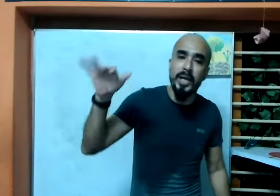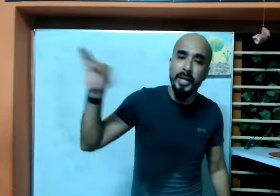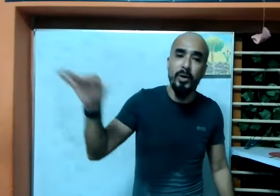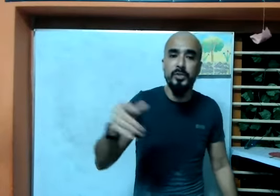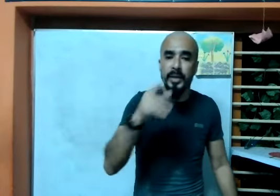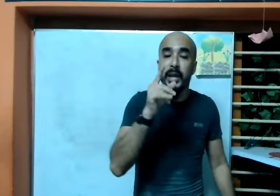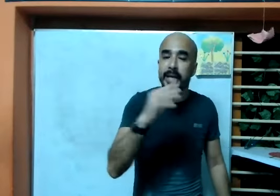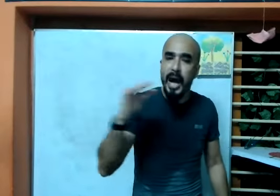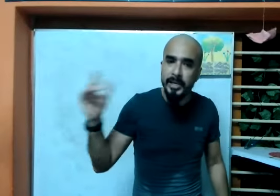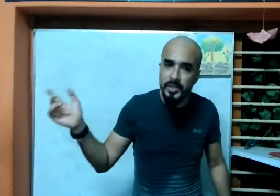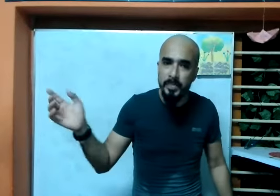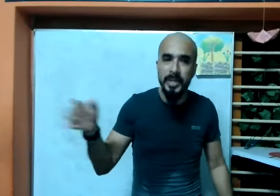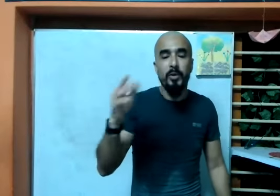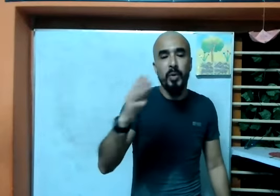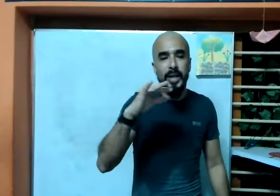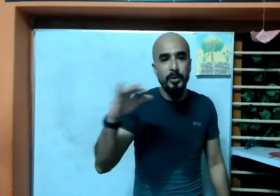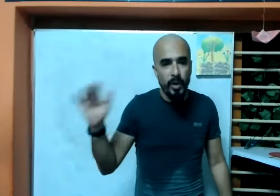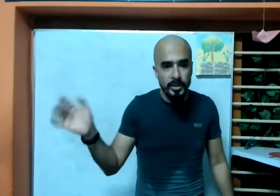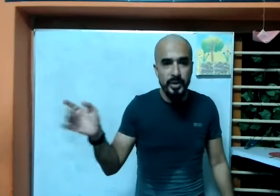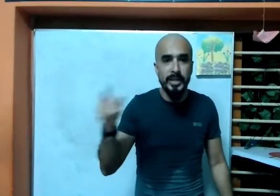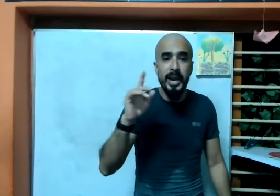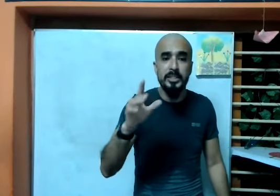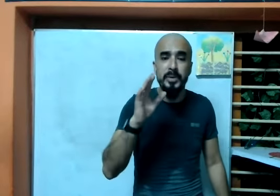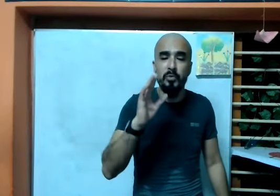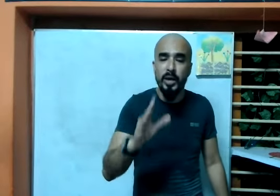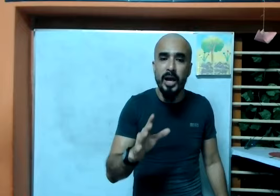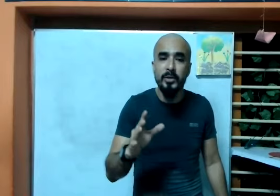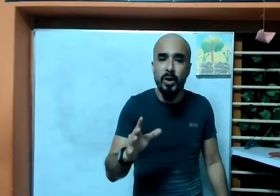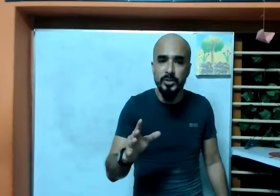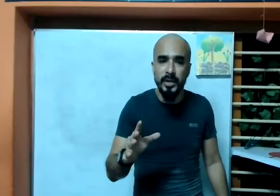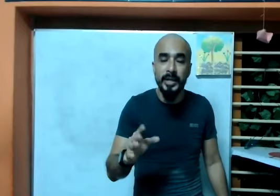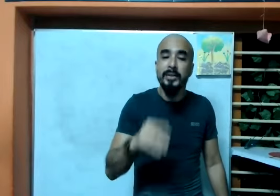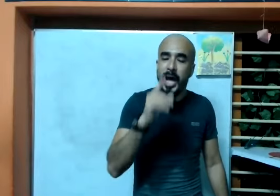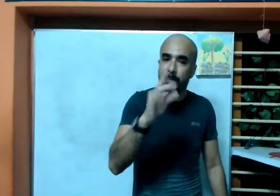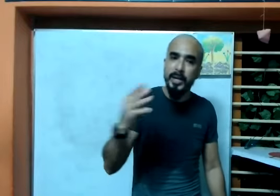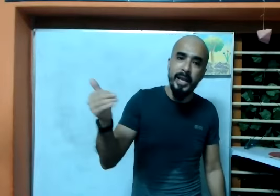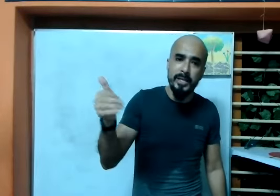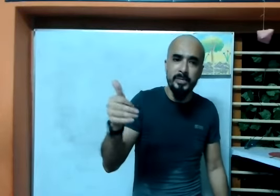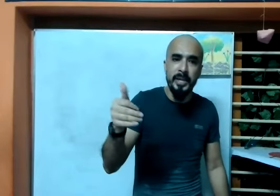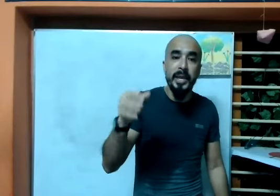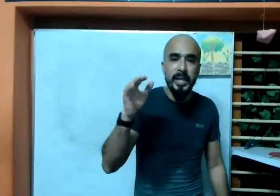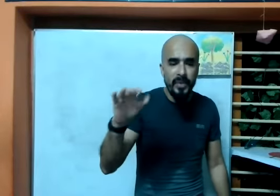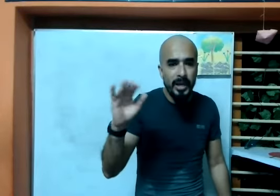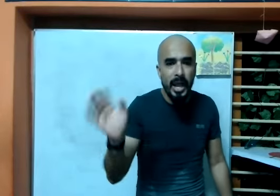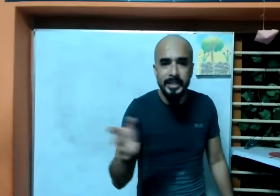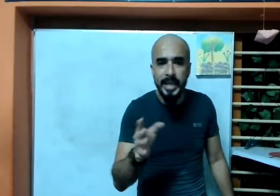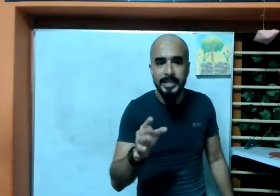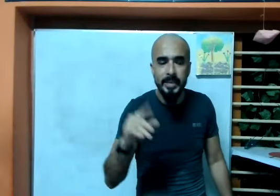আই ওয়াজ ডুইং হি আস্কড মি হোয়াট আই ওয়াজ ডুইং হি আস্কড মি হোয়াট আই ওয়াজ ডুইং তারপর হি আস্কড মি ইফ আই লাইকড আইসক্রিম